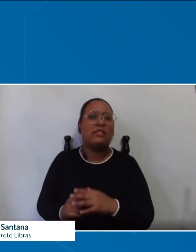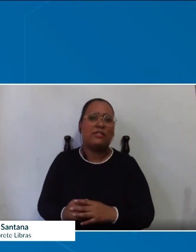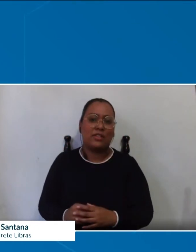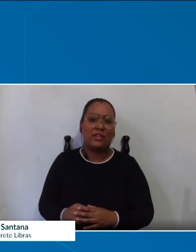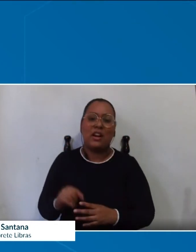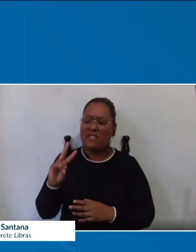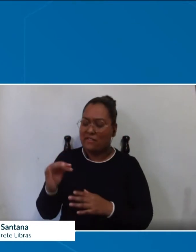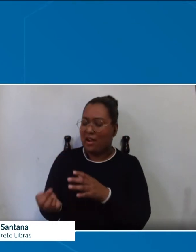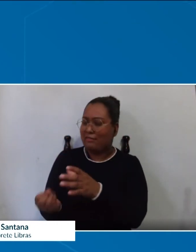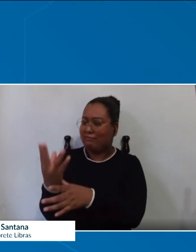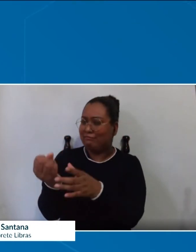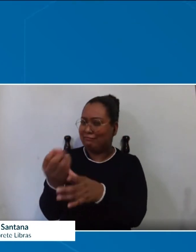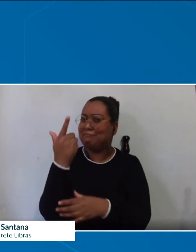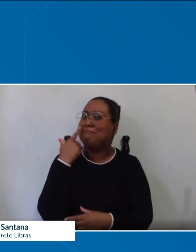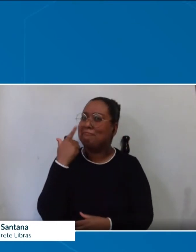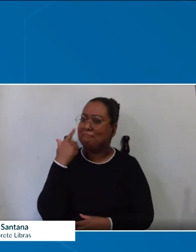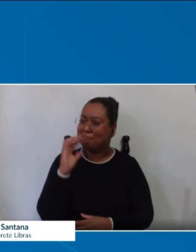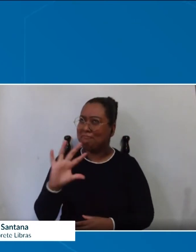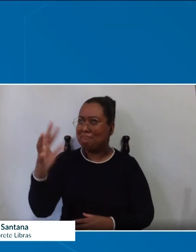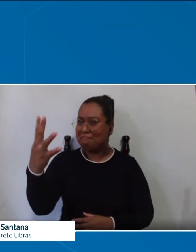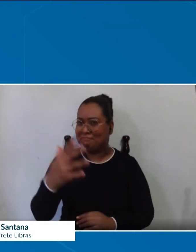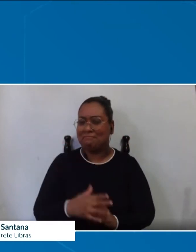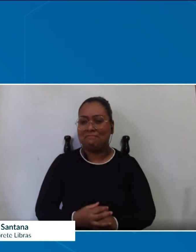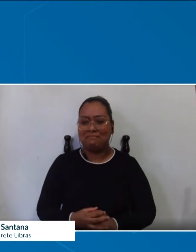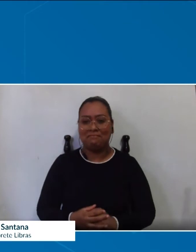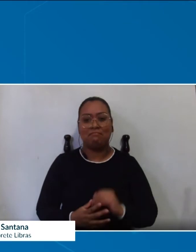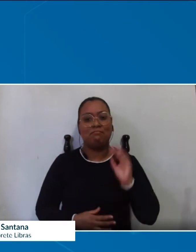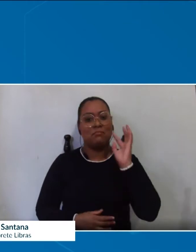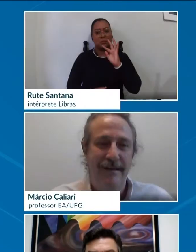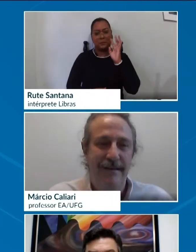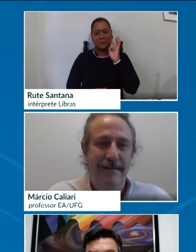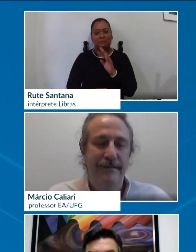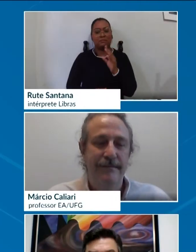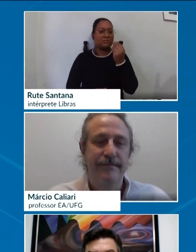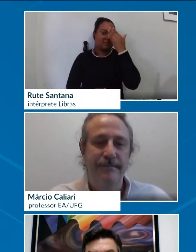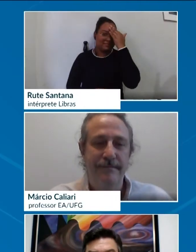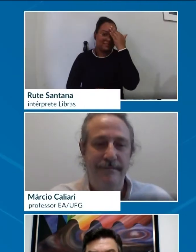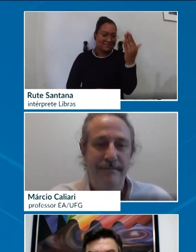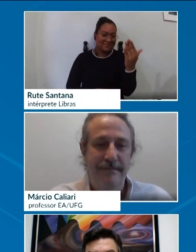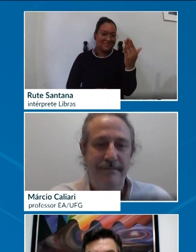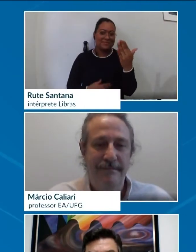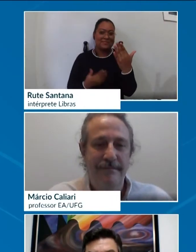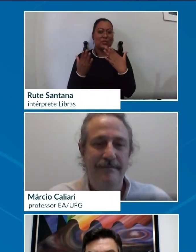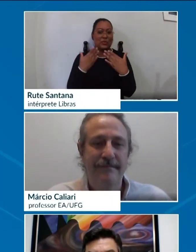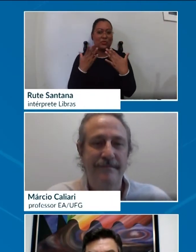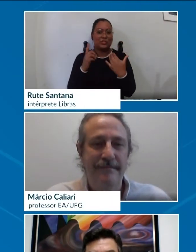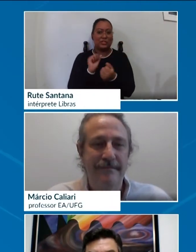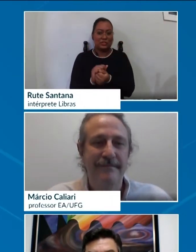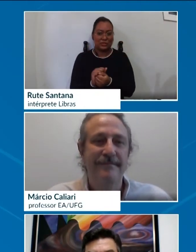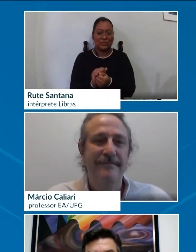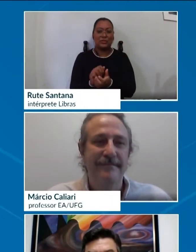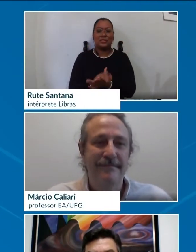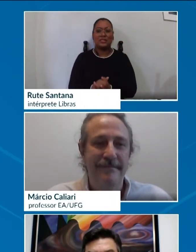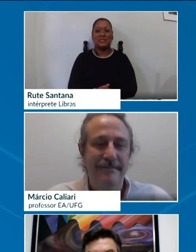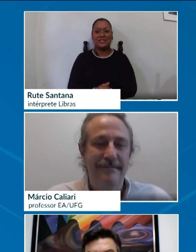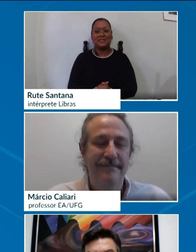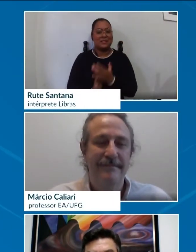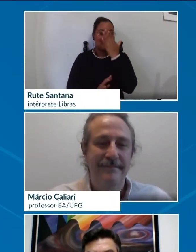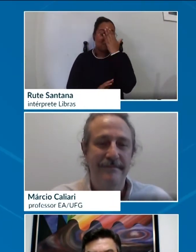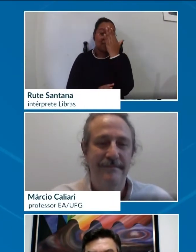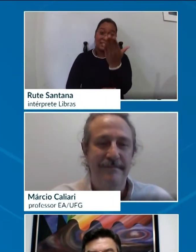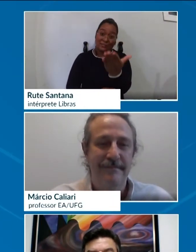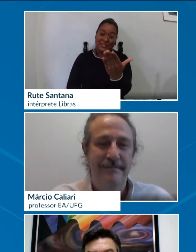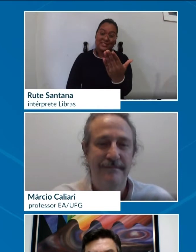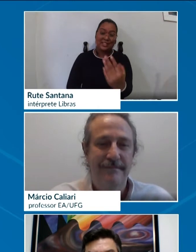vão surgir. Muito bacana. Professor Márcio, muito obrigada por conversar aqui com a gente nesse primeiro bloco. Obrigada a você que